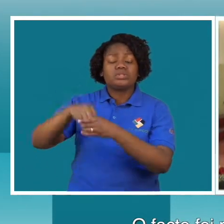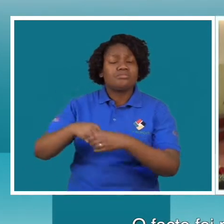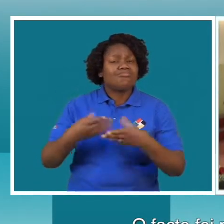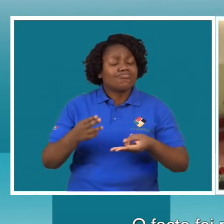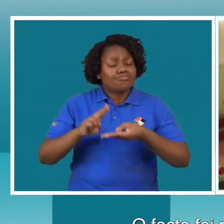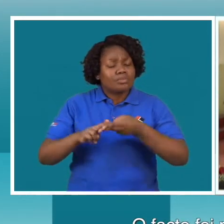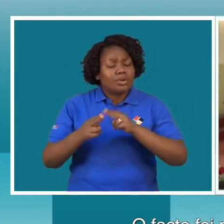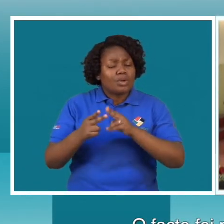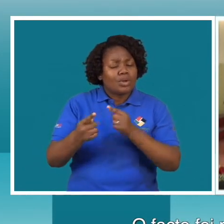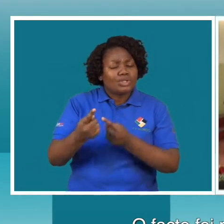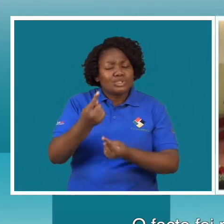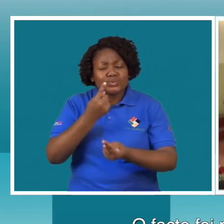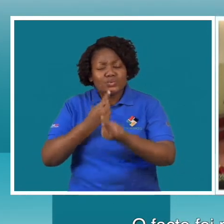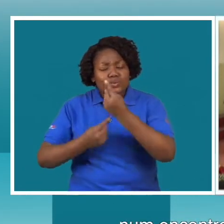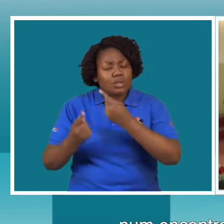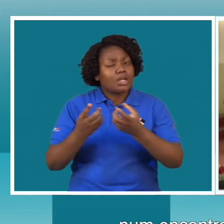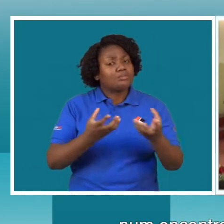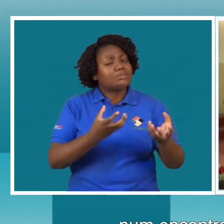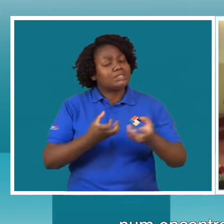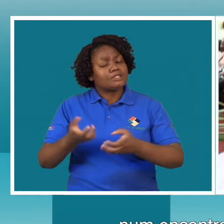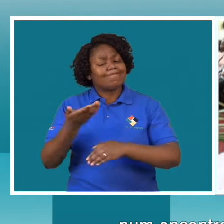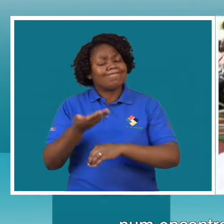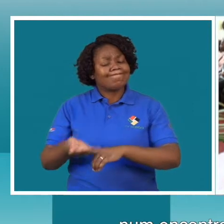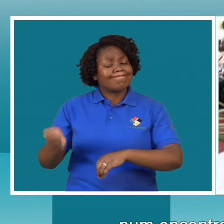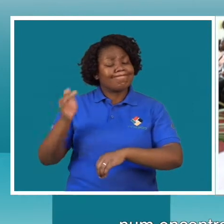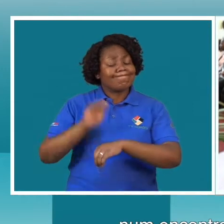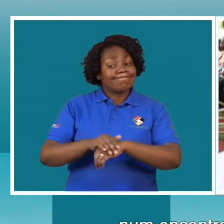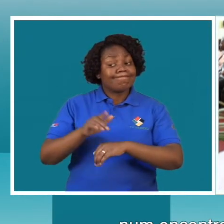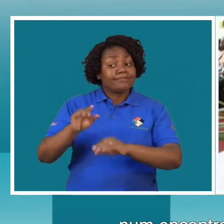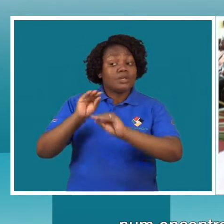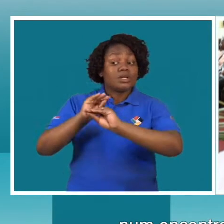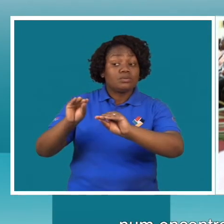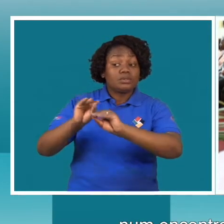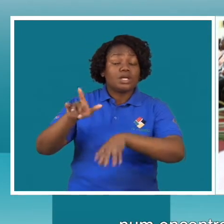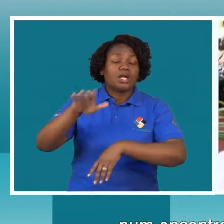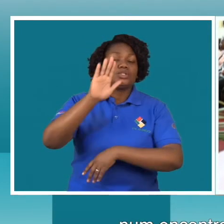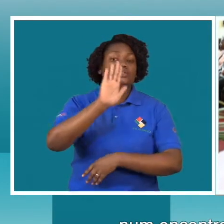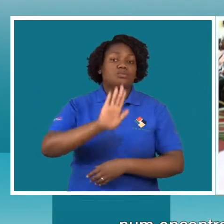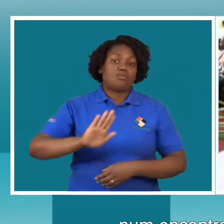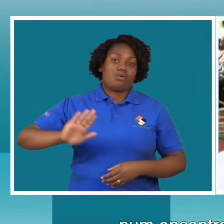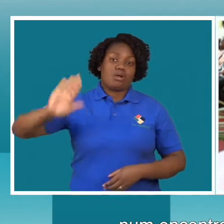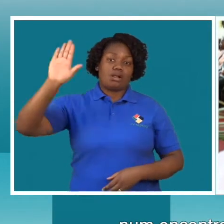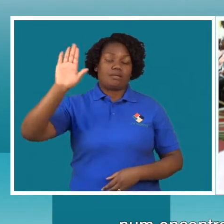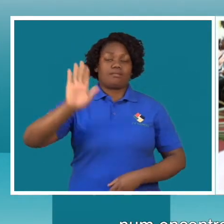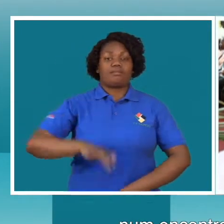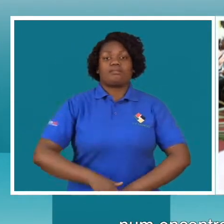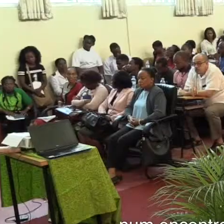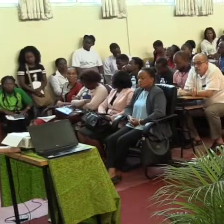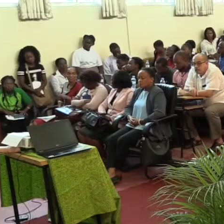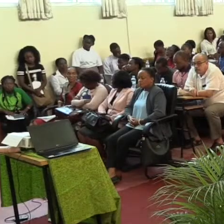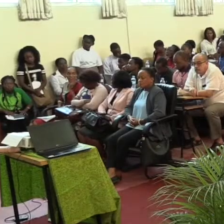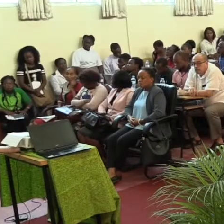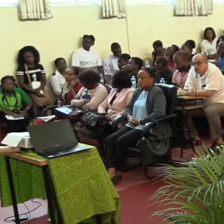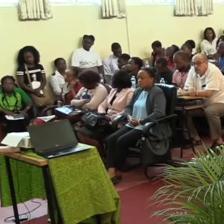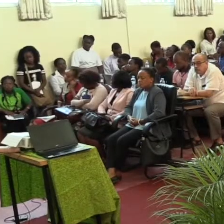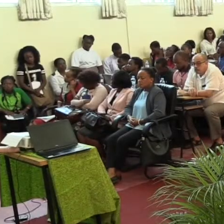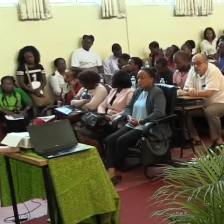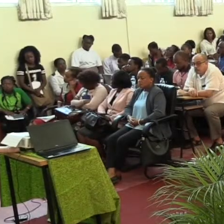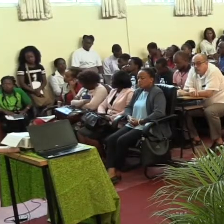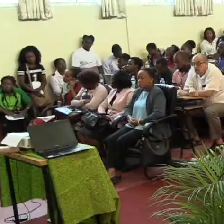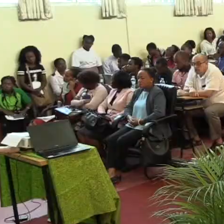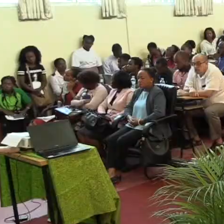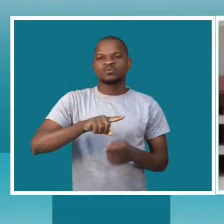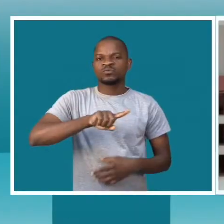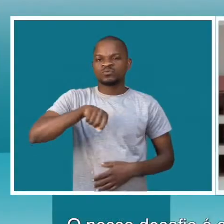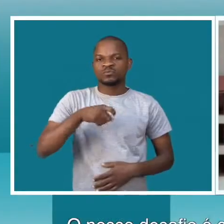O fato foi revelado pelo vice-ministro num encontro mantido com profissionais de educação na cidade de